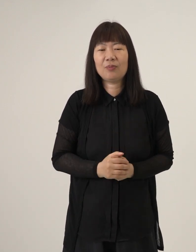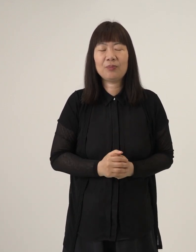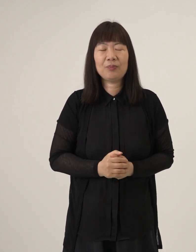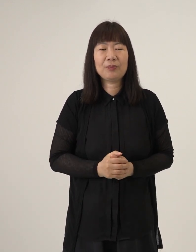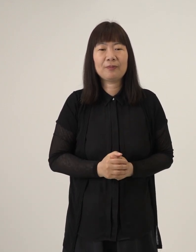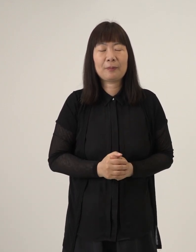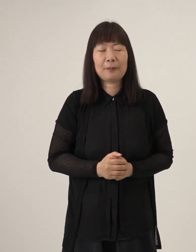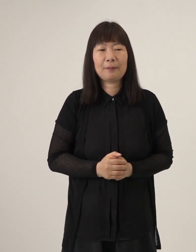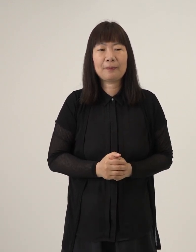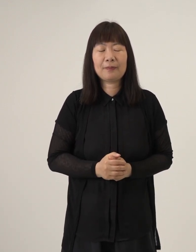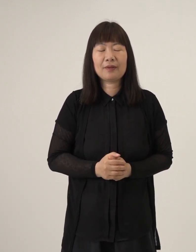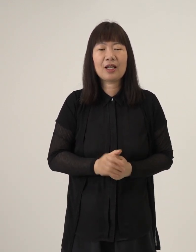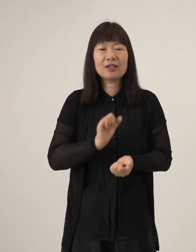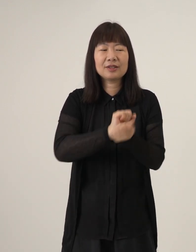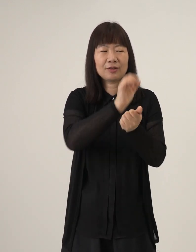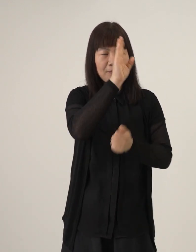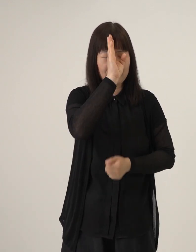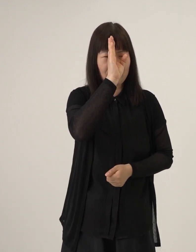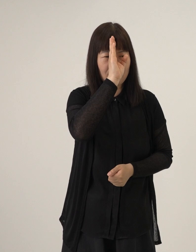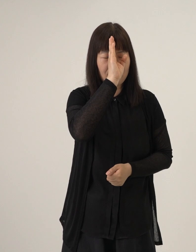그러니까 전염병,